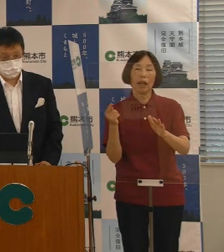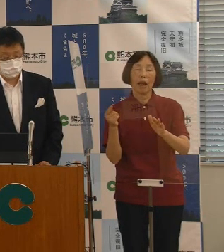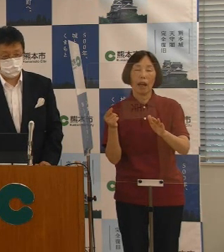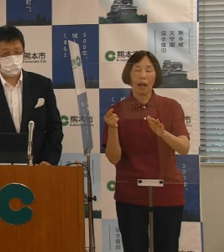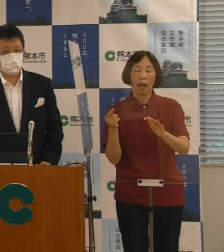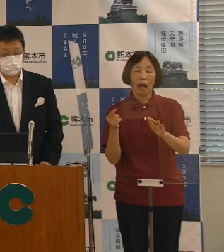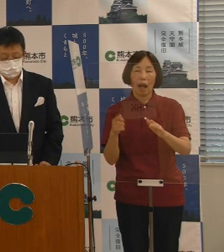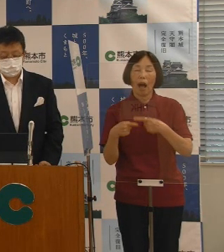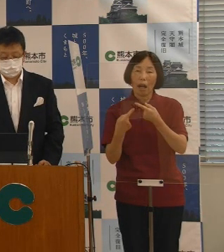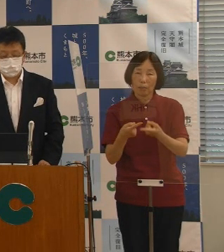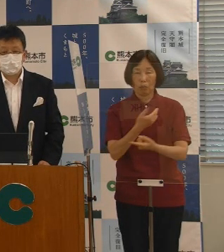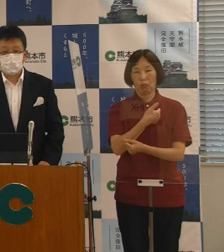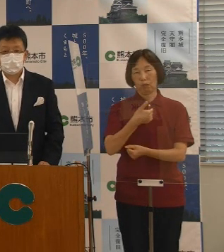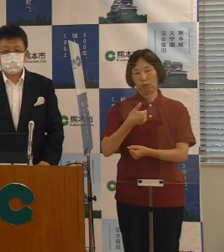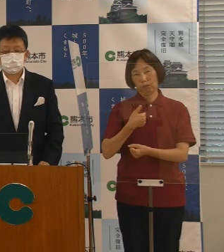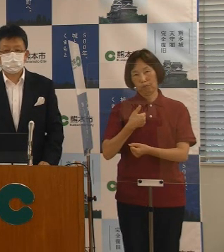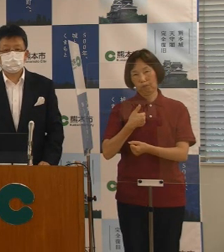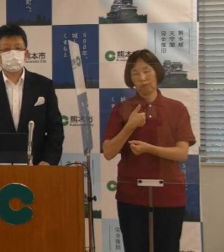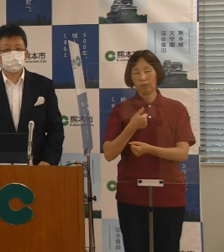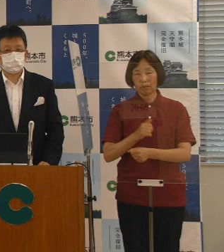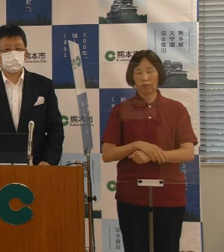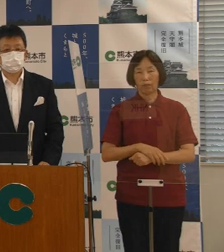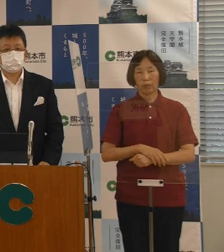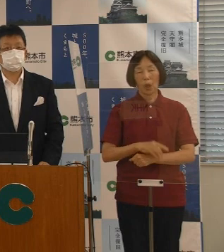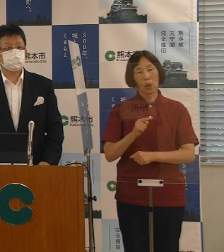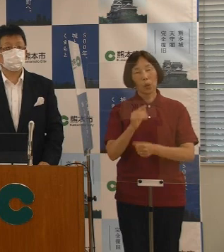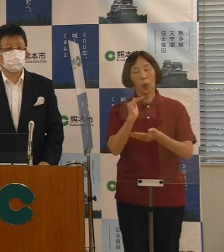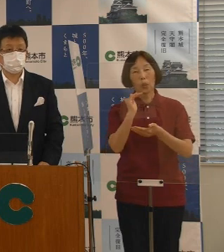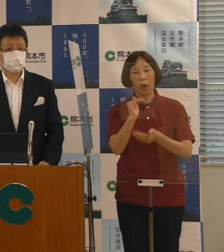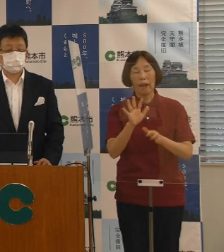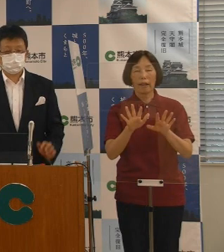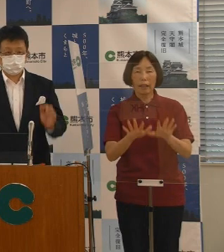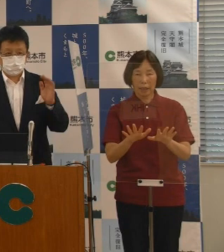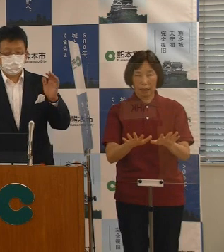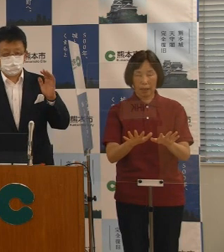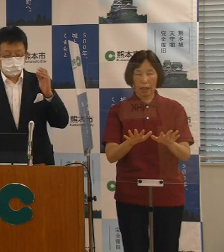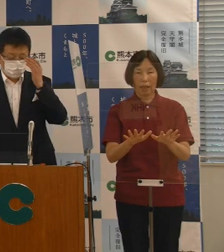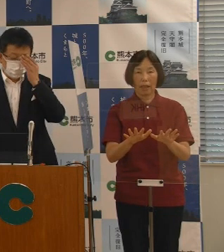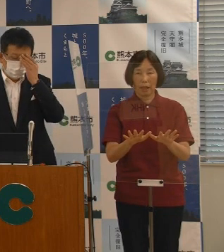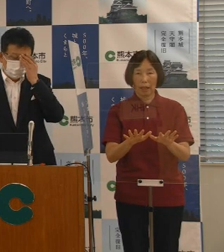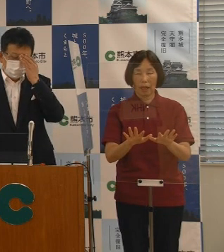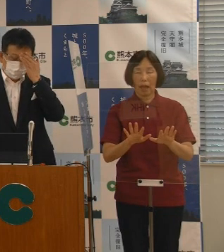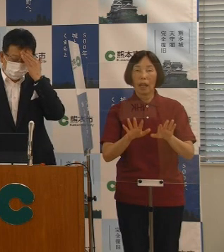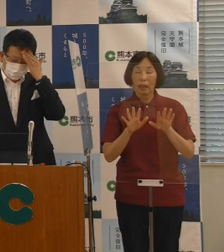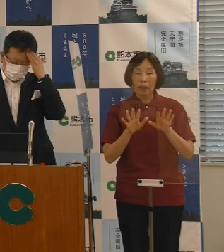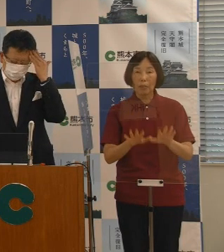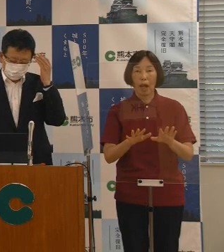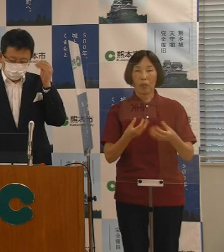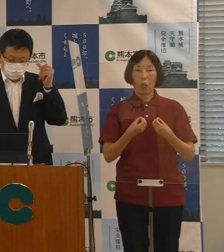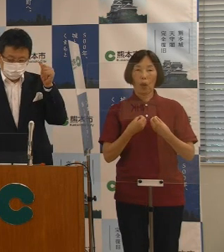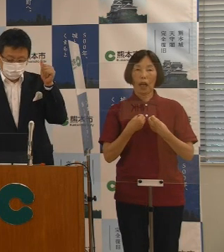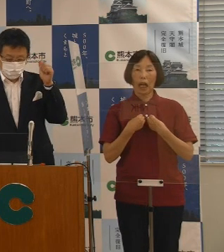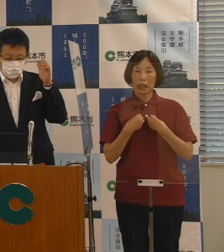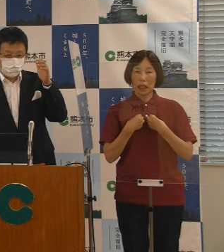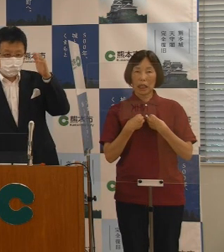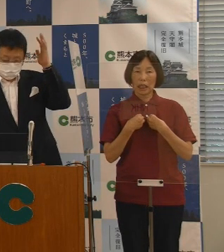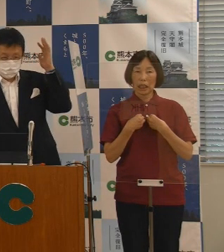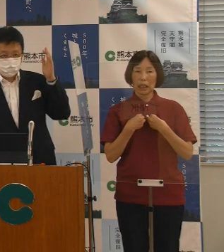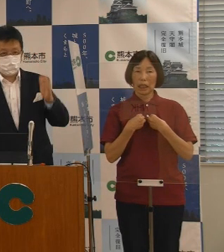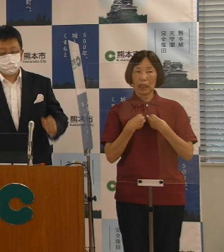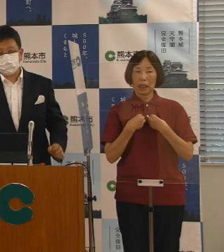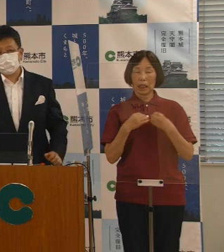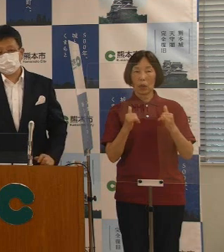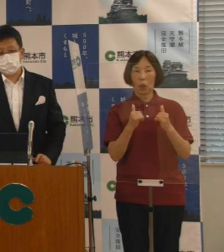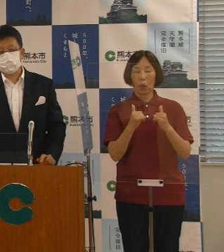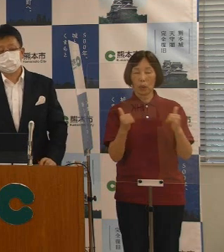できている状態でありますので、まあ、その点はですね、まあ、現時点でこの感染者のペースがもうこれ以